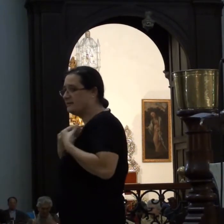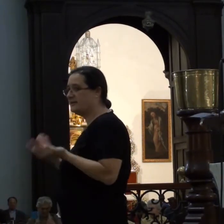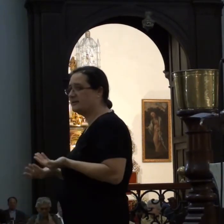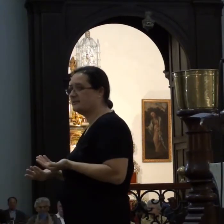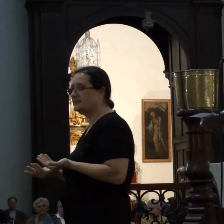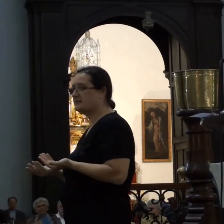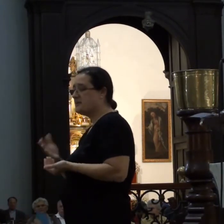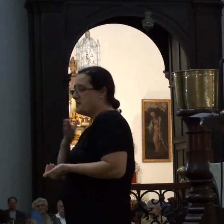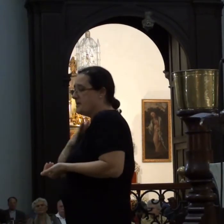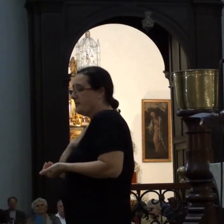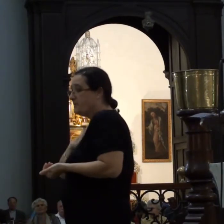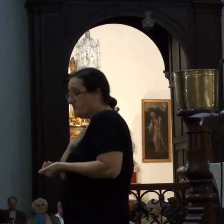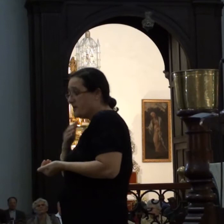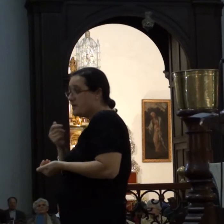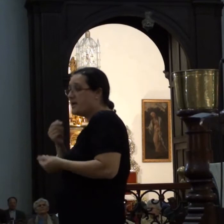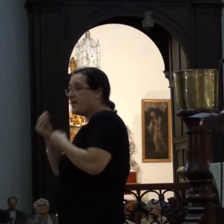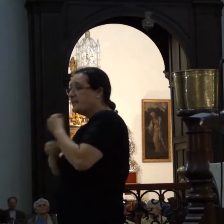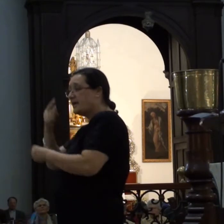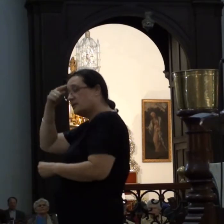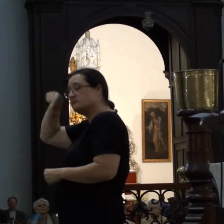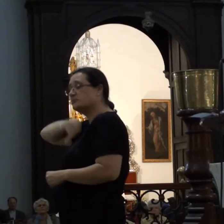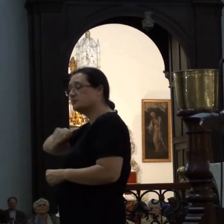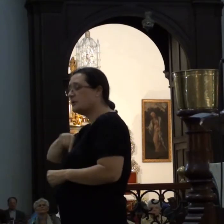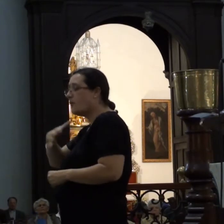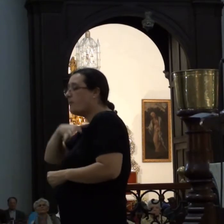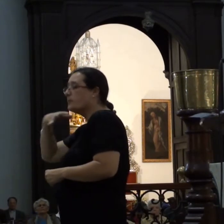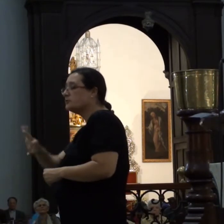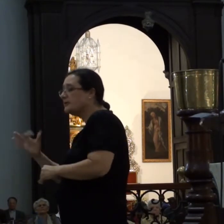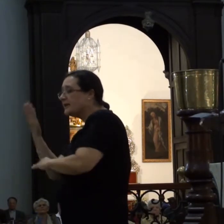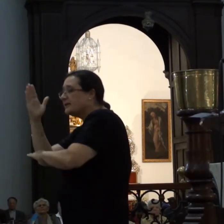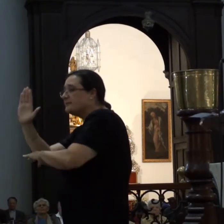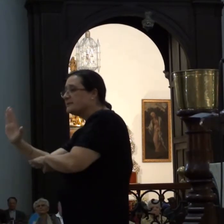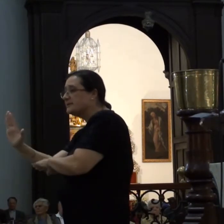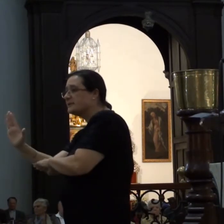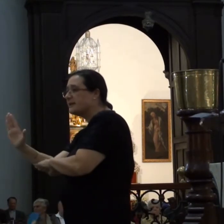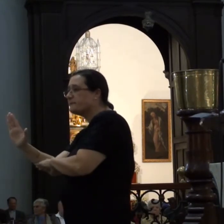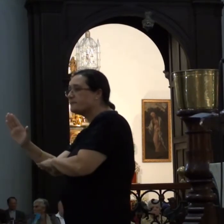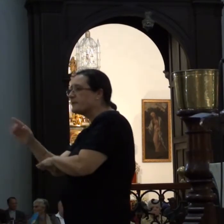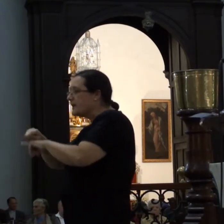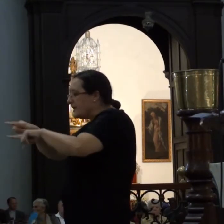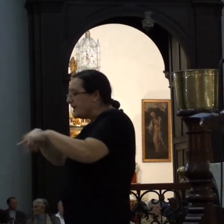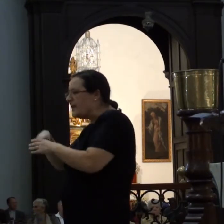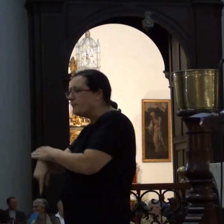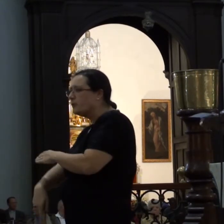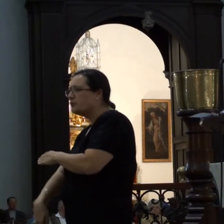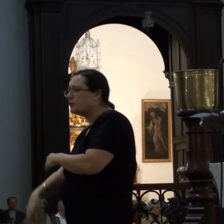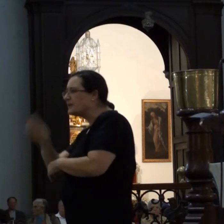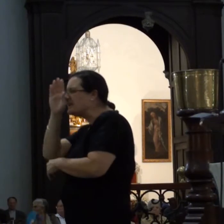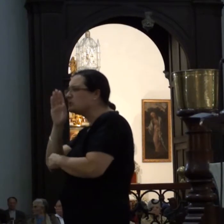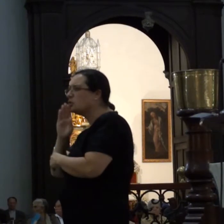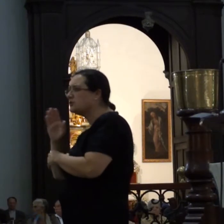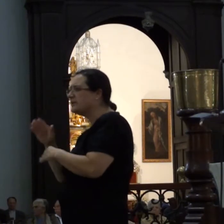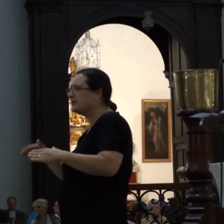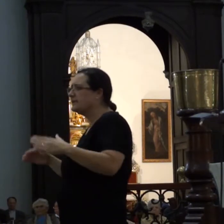hace tomar conciencia de la oportunidad que nos ofrece el pozo que se esconde en el